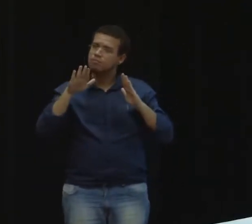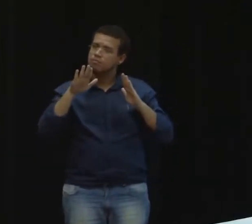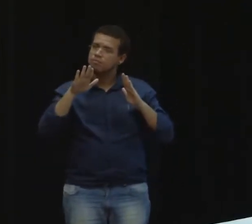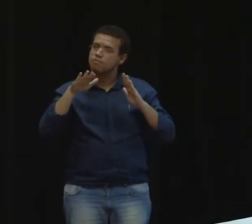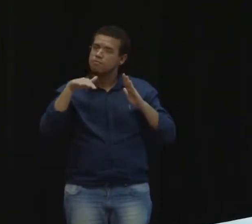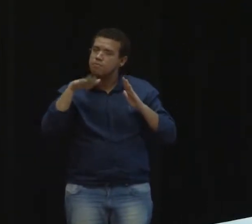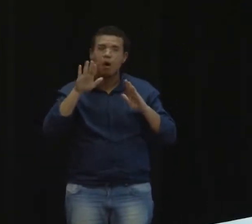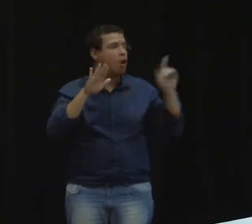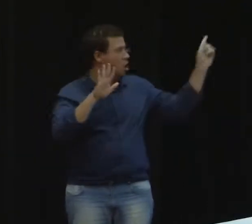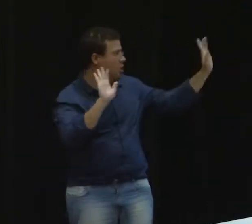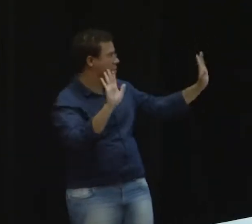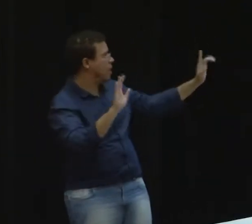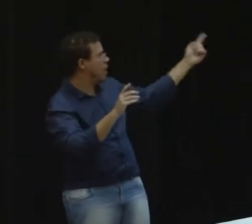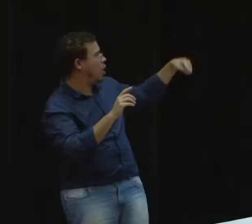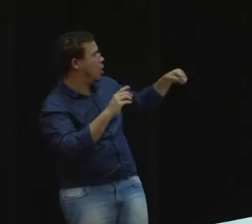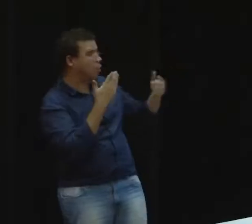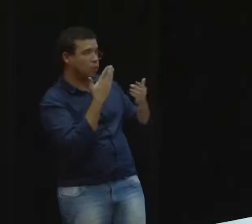segundo foi a psicanálise,